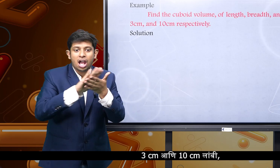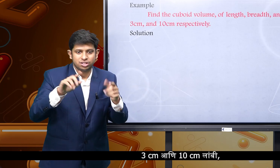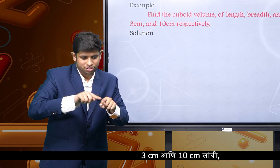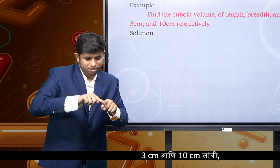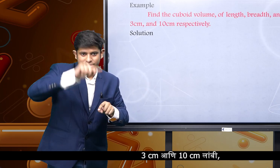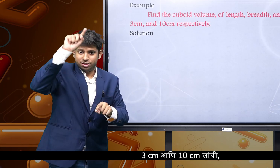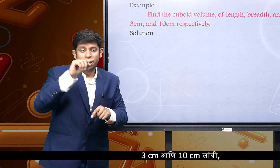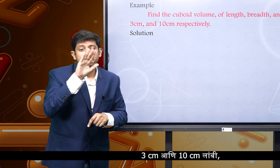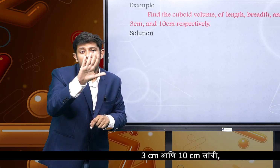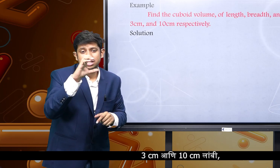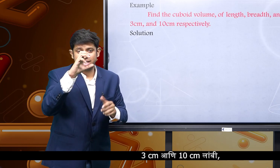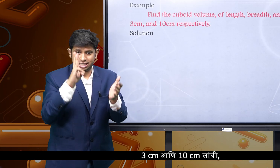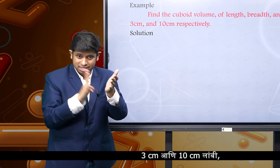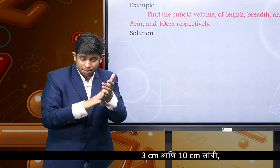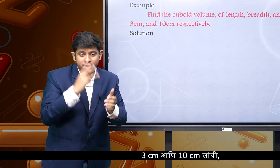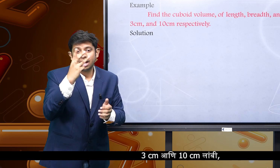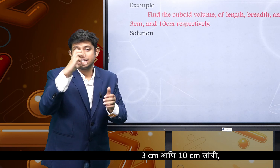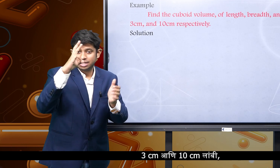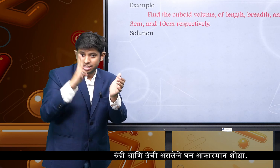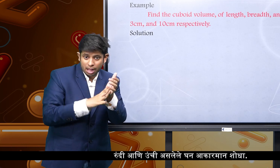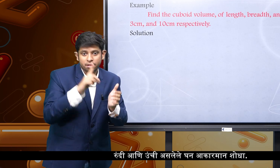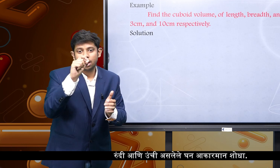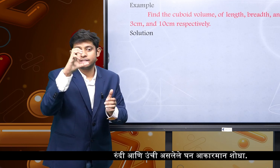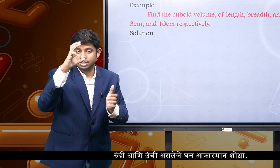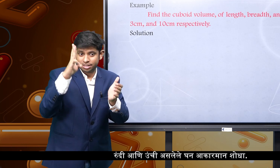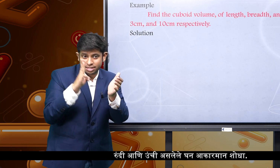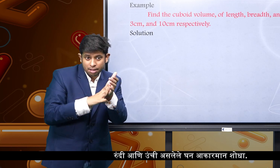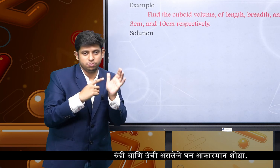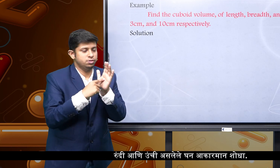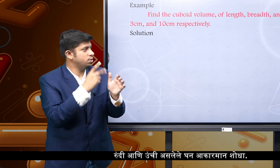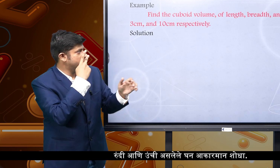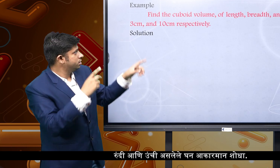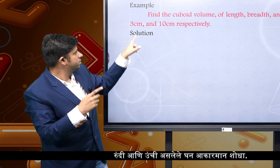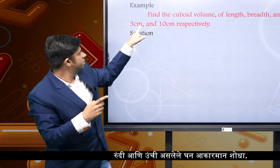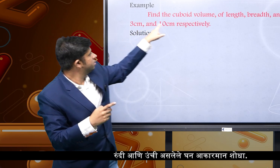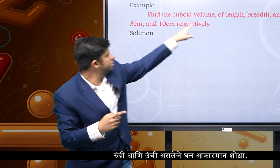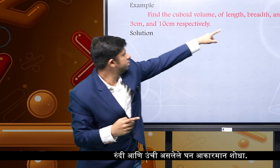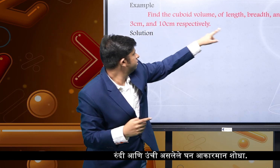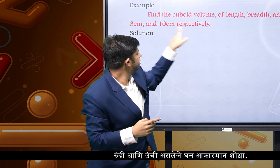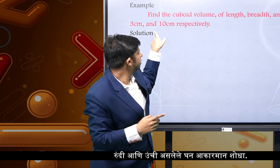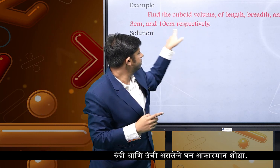3 सेंटीमीटर आणि 10 सेंटीमीटर लांबी, रुंदी आणि उंची असलेले घन आकारमान शोधा.